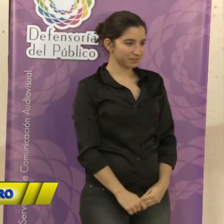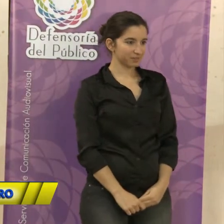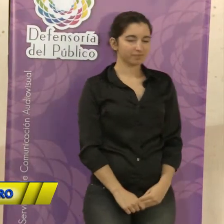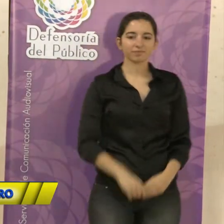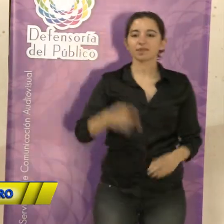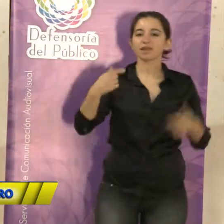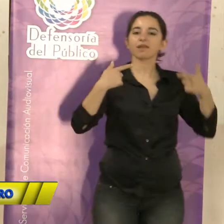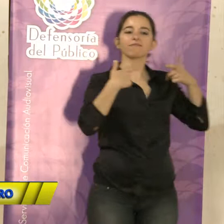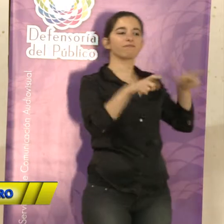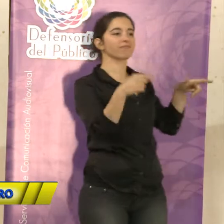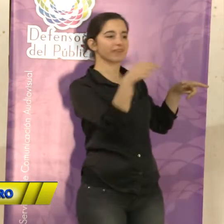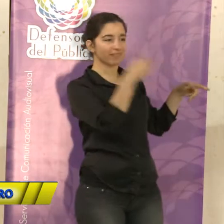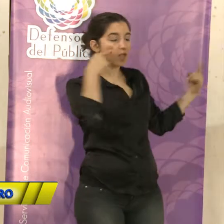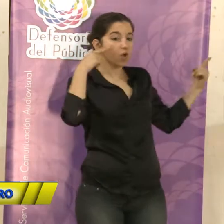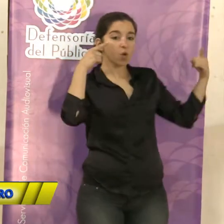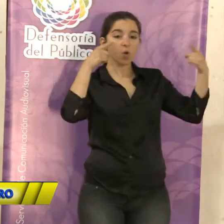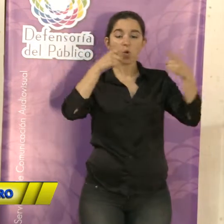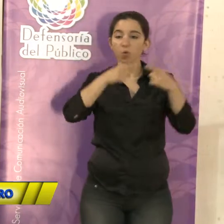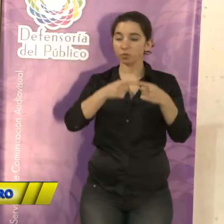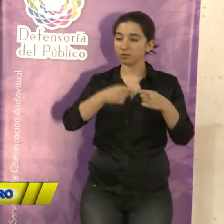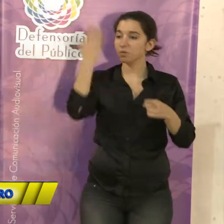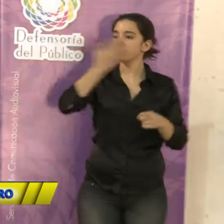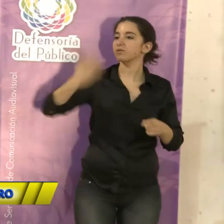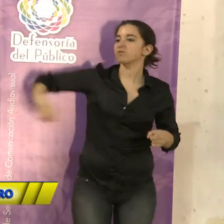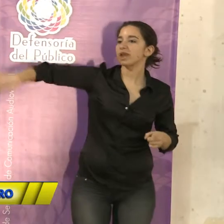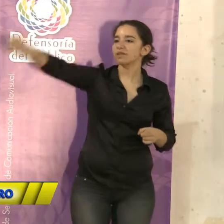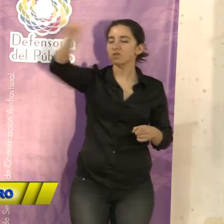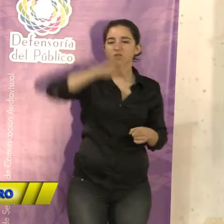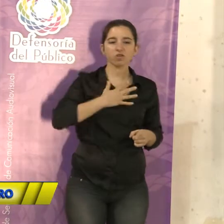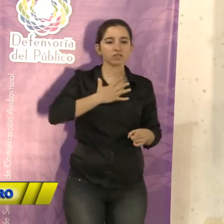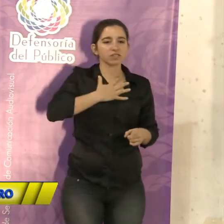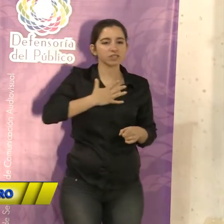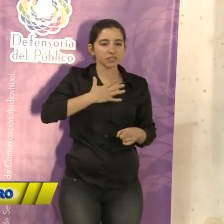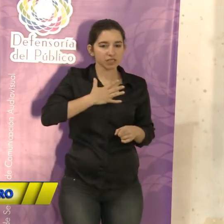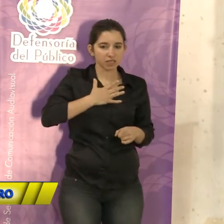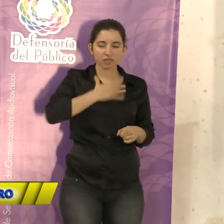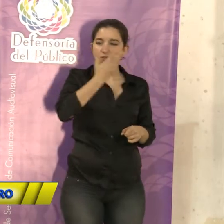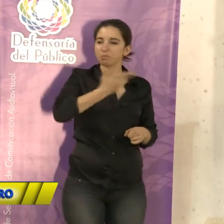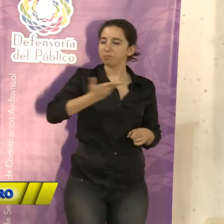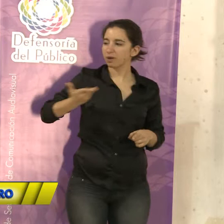Bueno, con este video lo que quisimos hacer es que sientan lo que sienten las personas que son